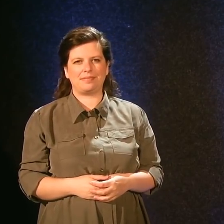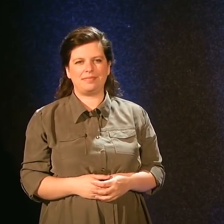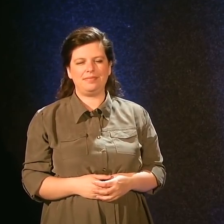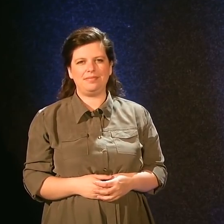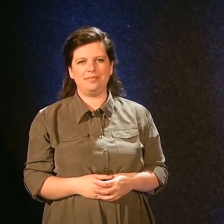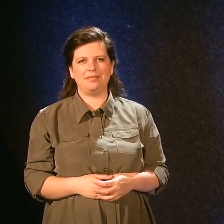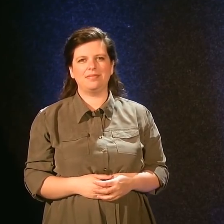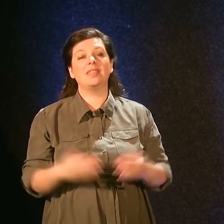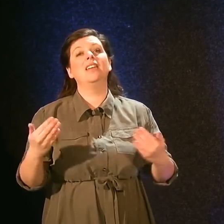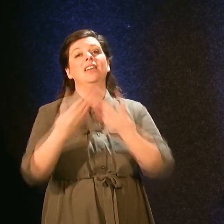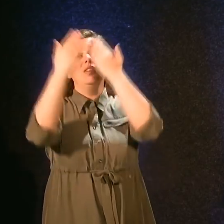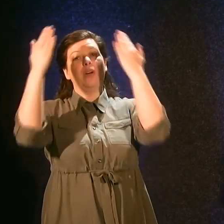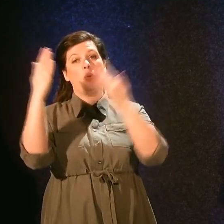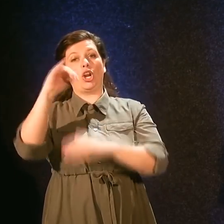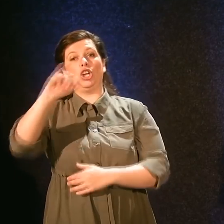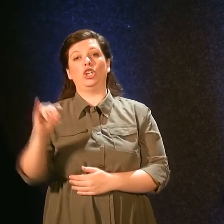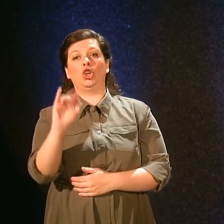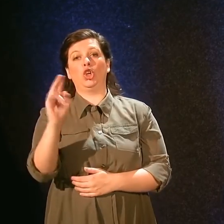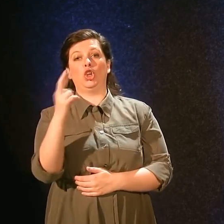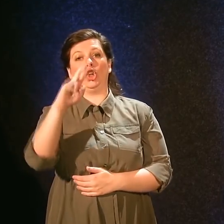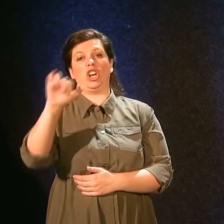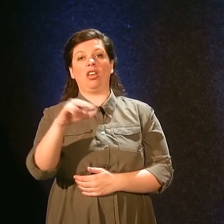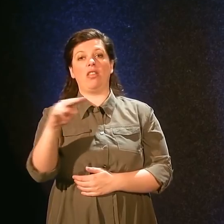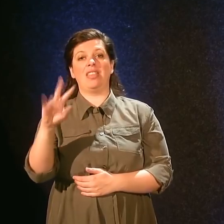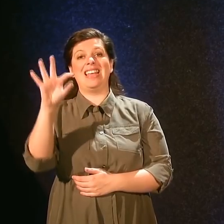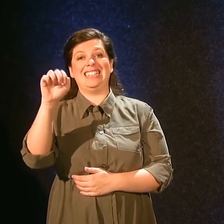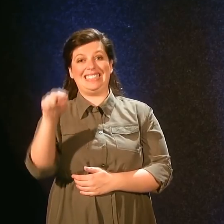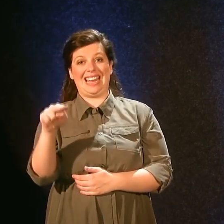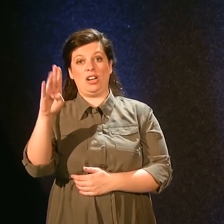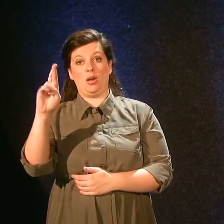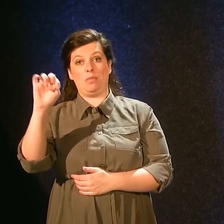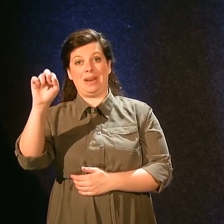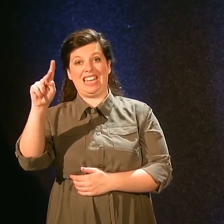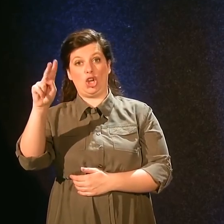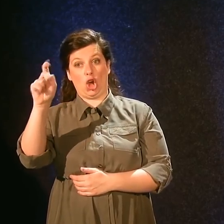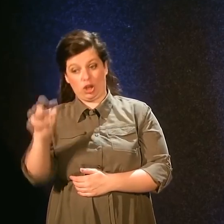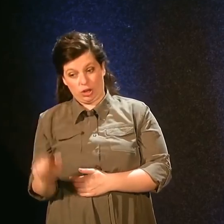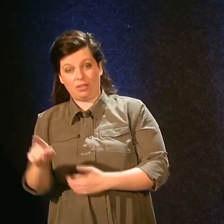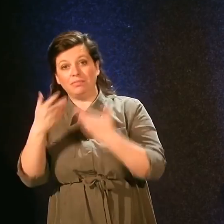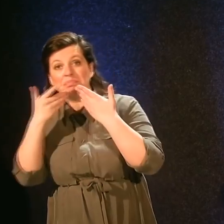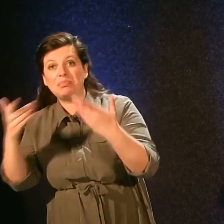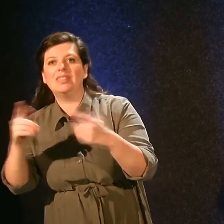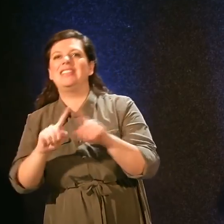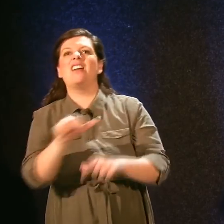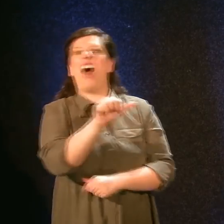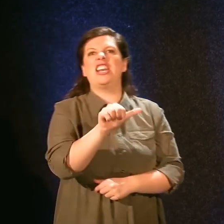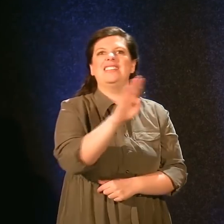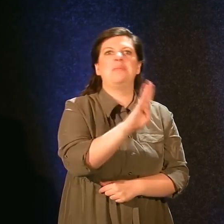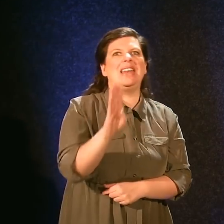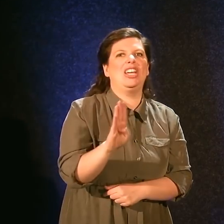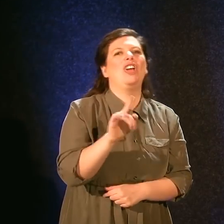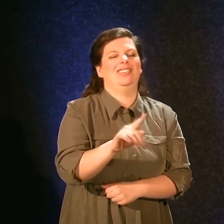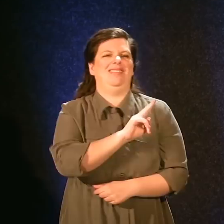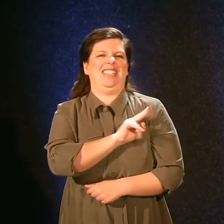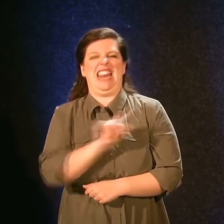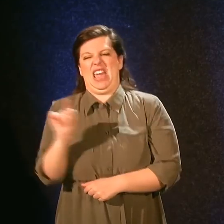Vanmorgen spreekt Jurriën ten Brinke. Jurriën, niet Arjen ten Brinke, een van onze voorgangers in Mozaïek 033. Dit is zijn neef.